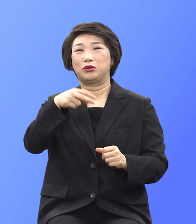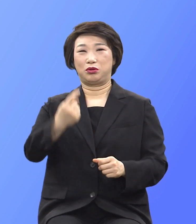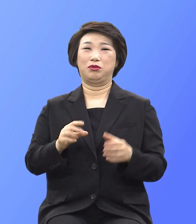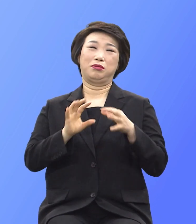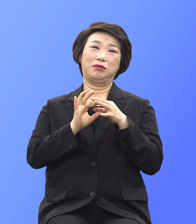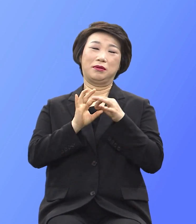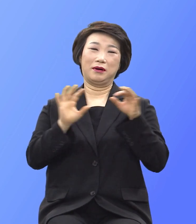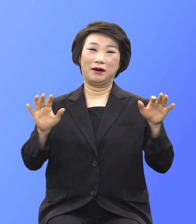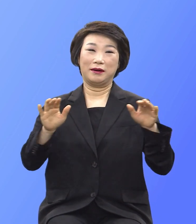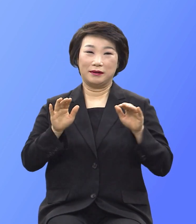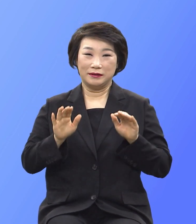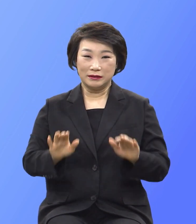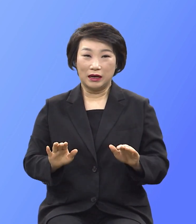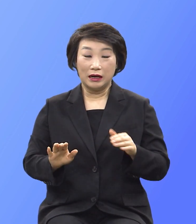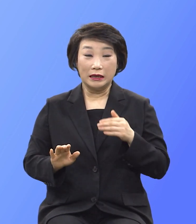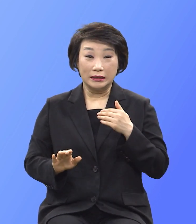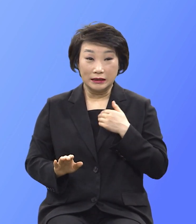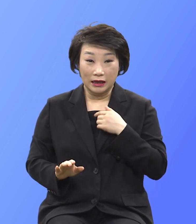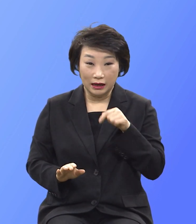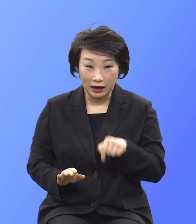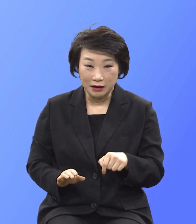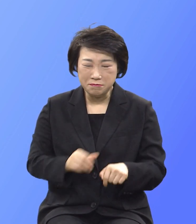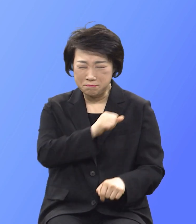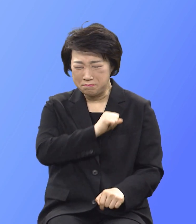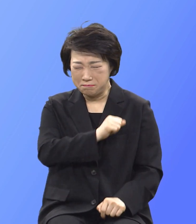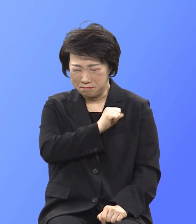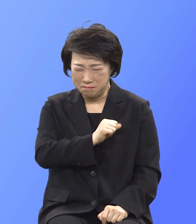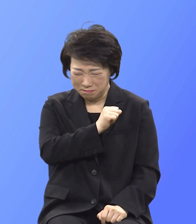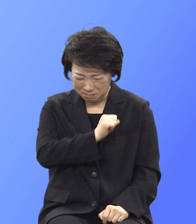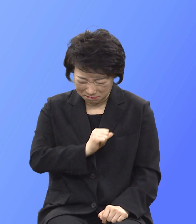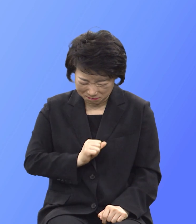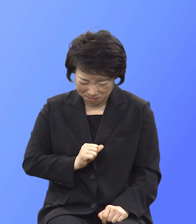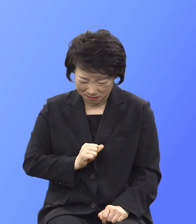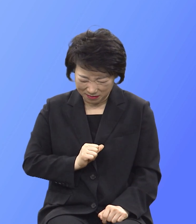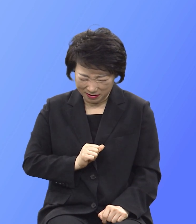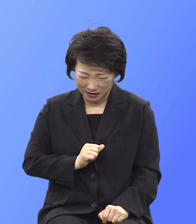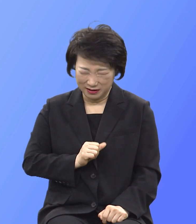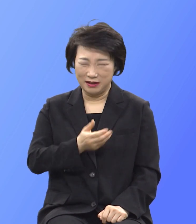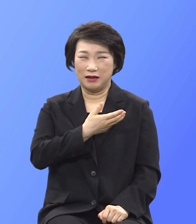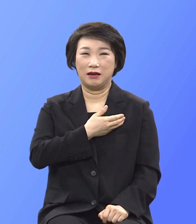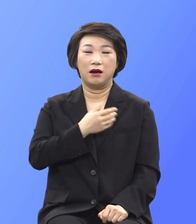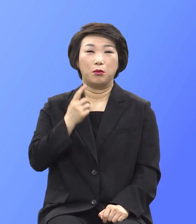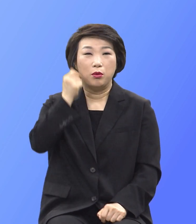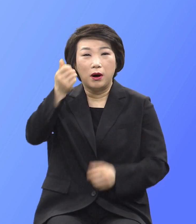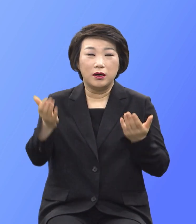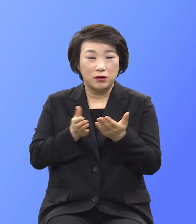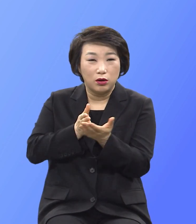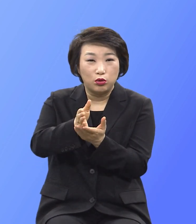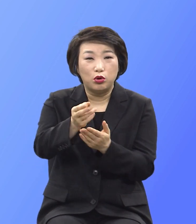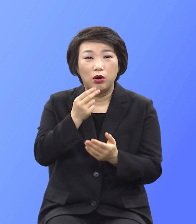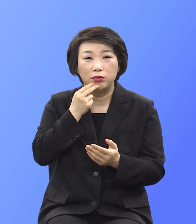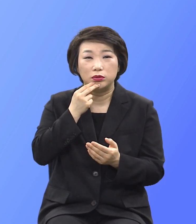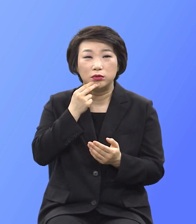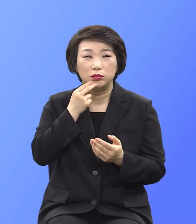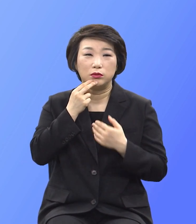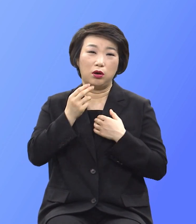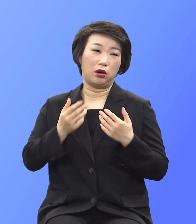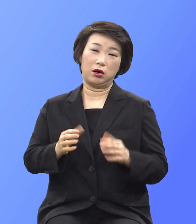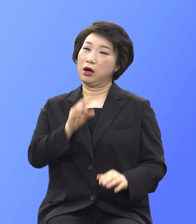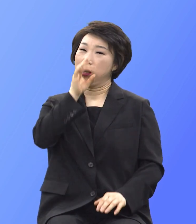들을지라도 내가 견디고 이기고 목회를 하지 못하면